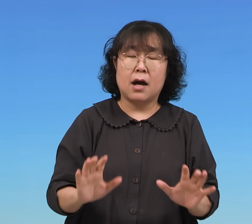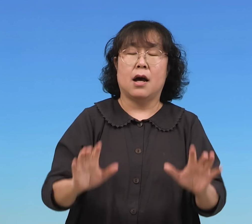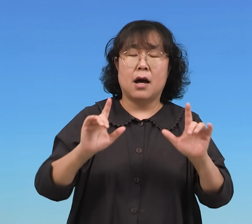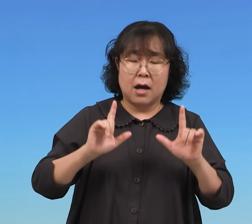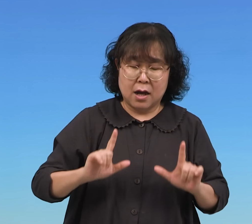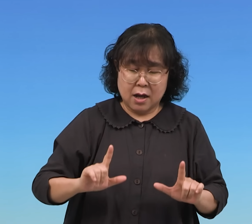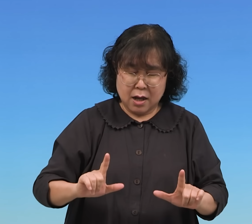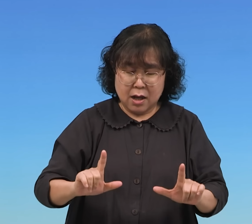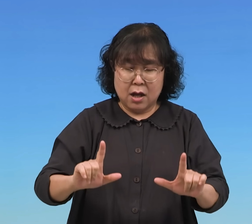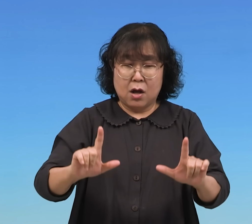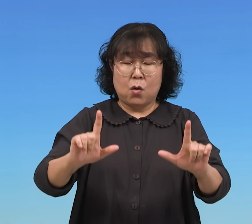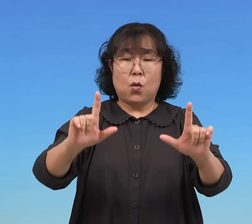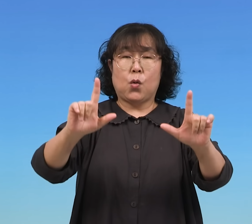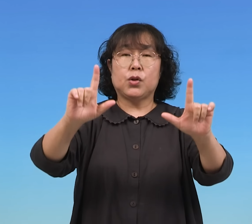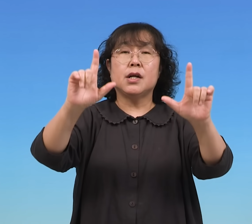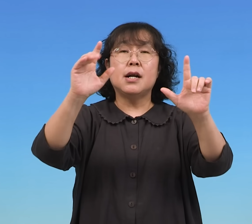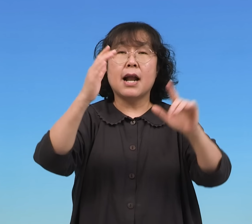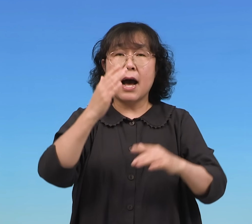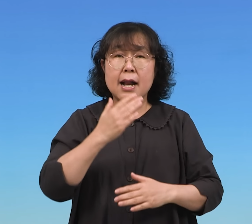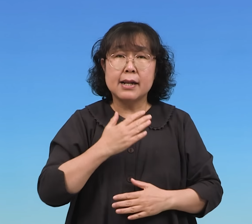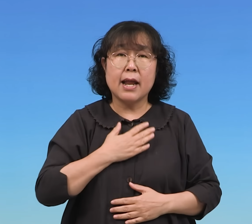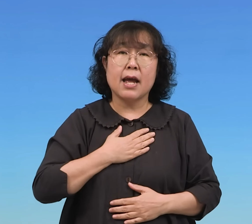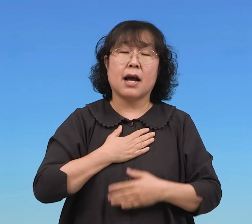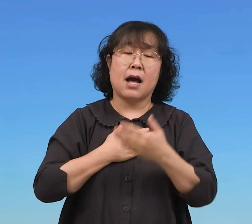오늘날 내가 너를 낳았도다.